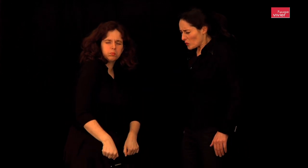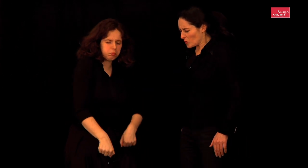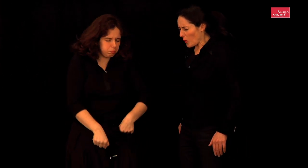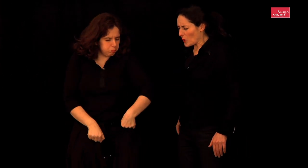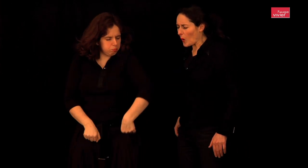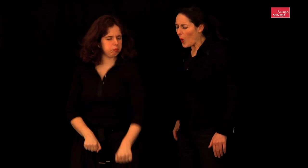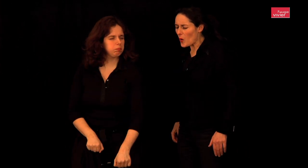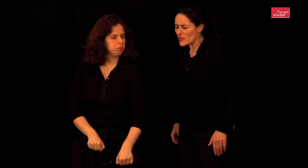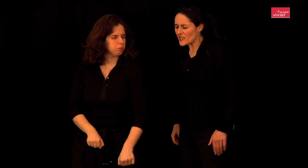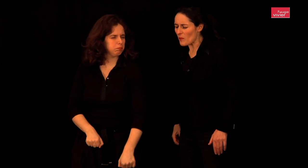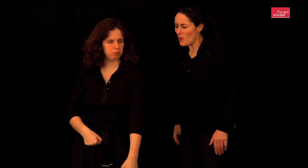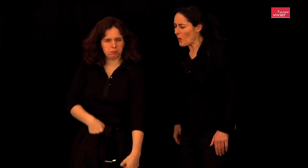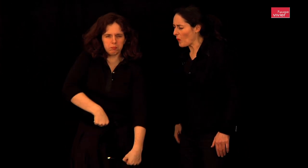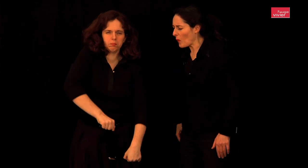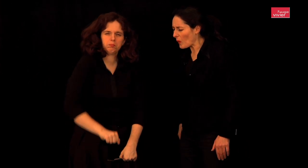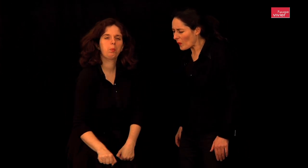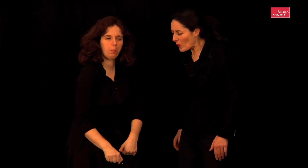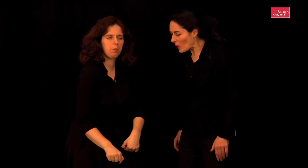de gros sabots,